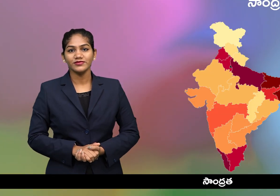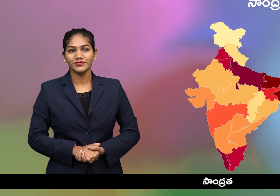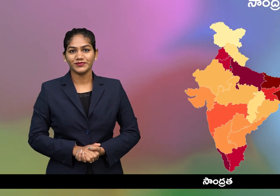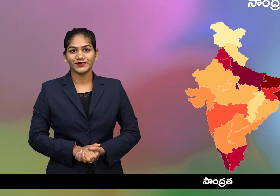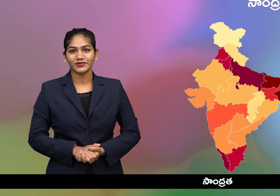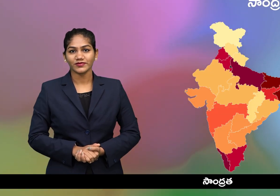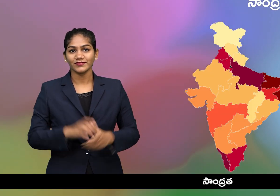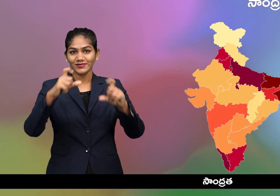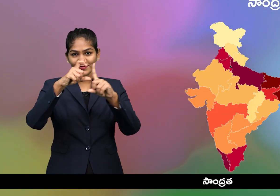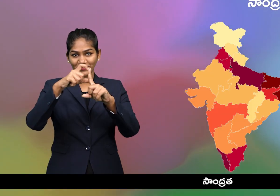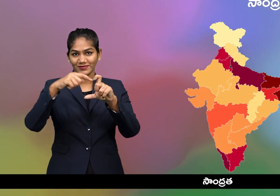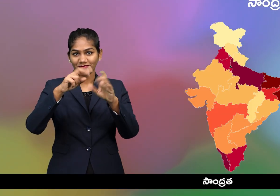సాంద్రత